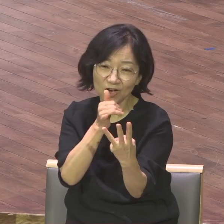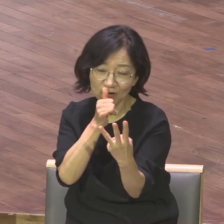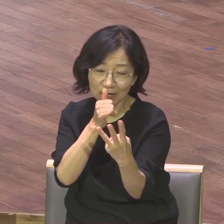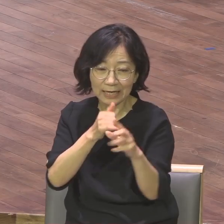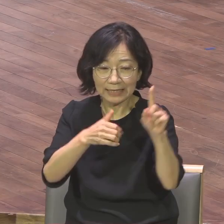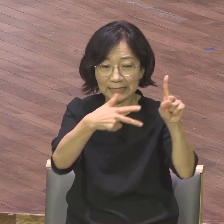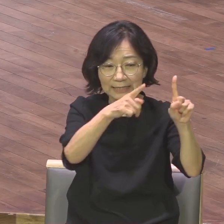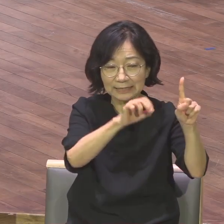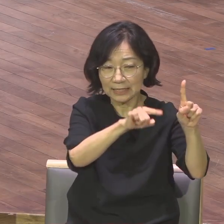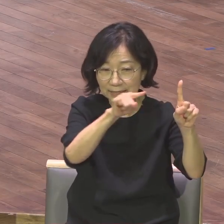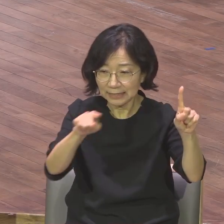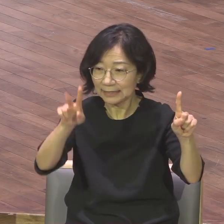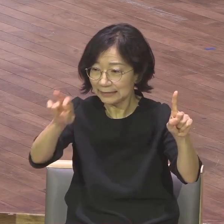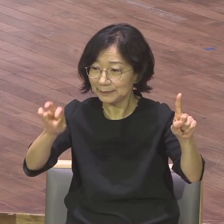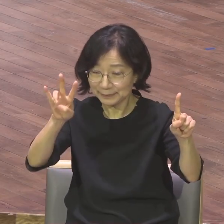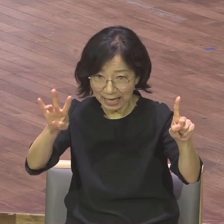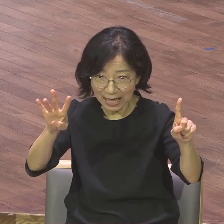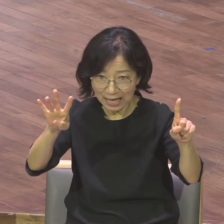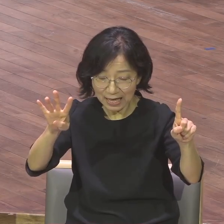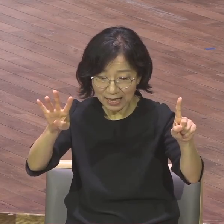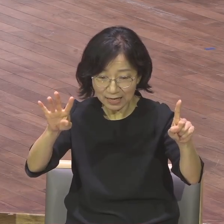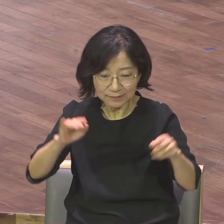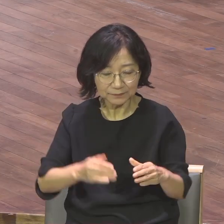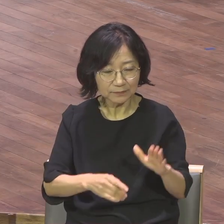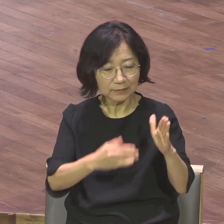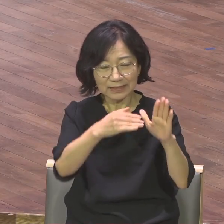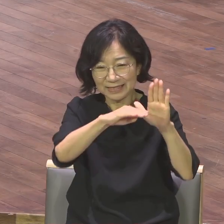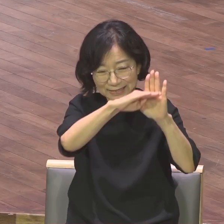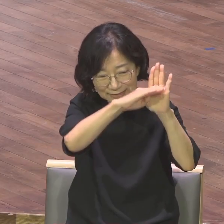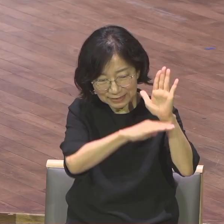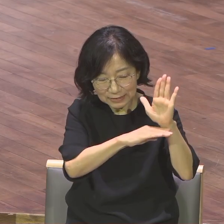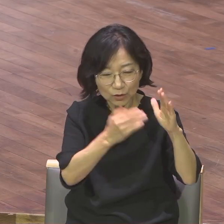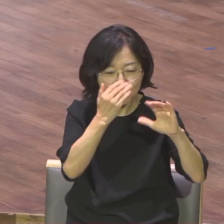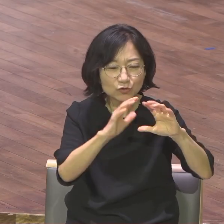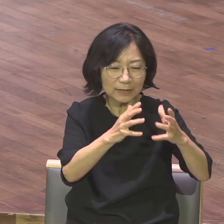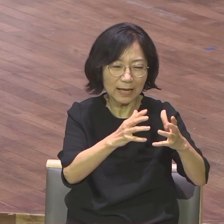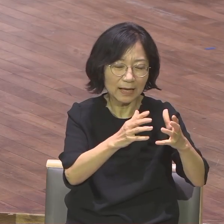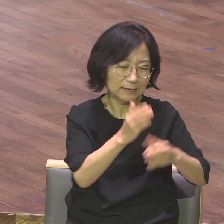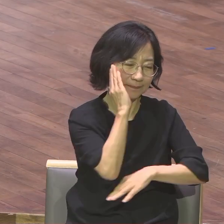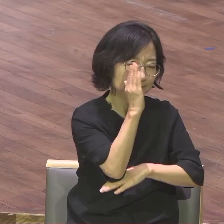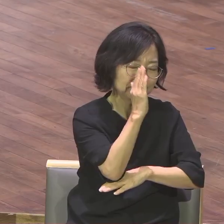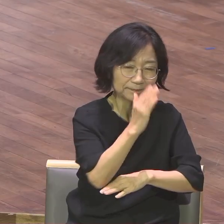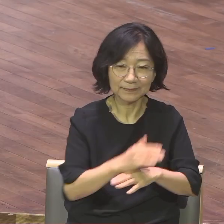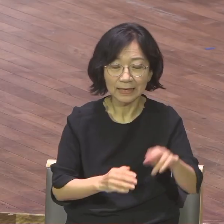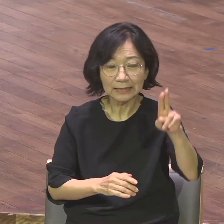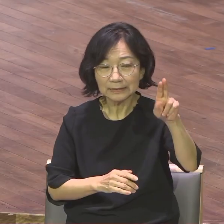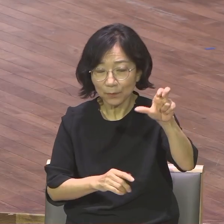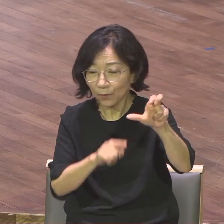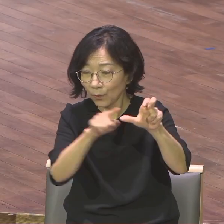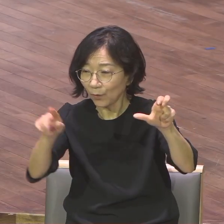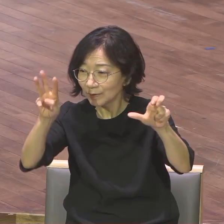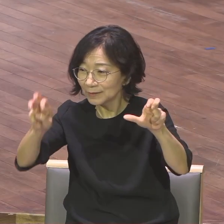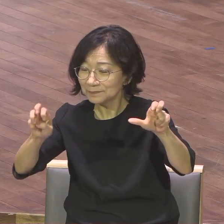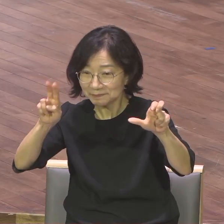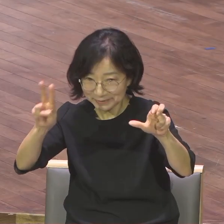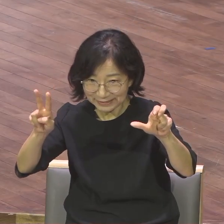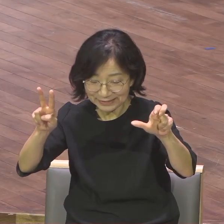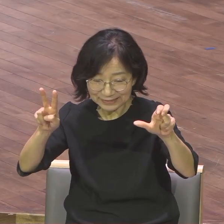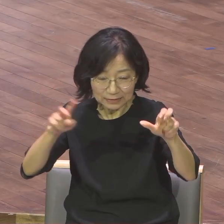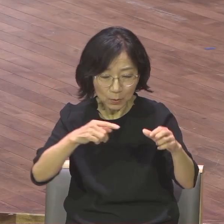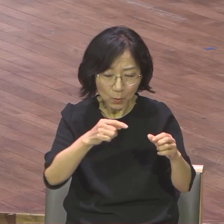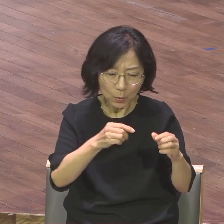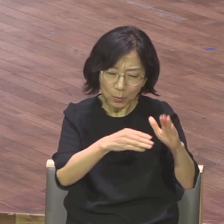1장부터 24장까지는 남유다를 향한 예언이고 또 25장부터 32장까지는 남유다